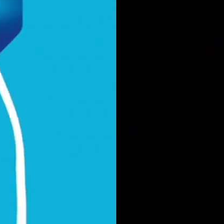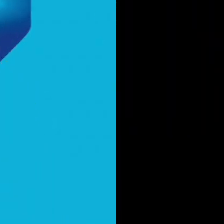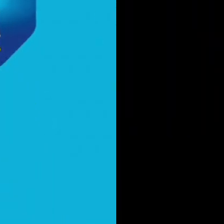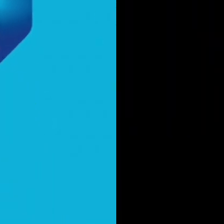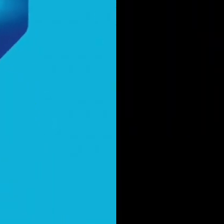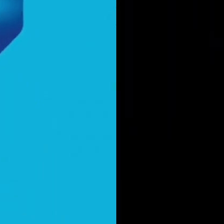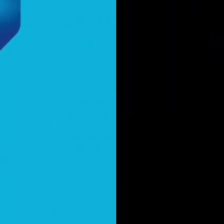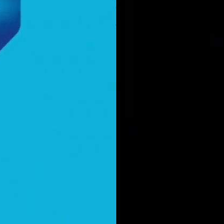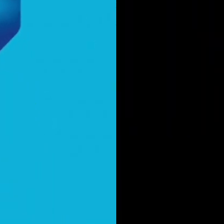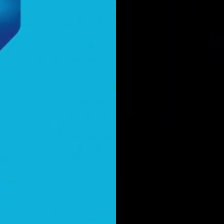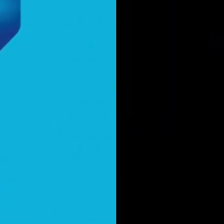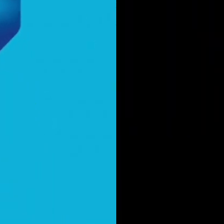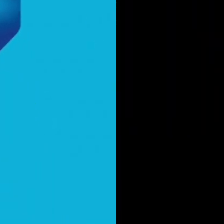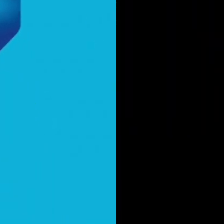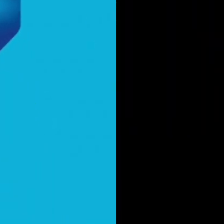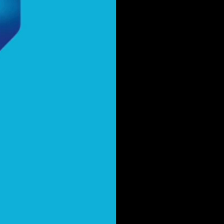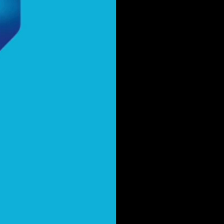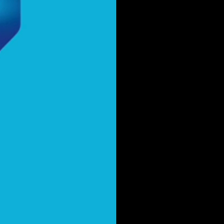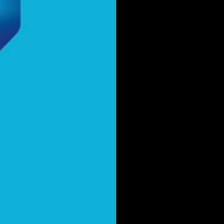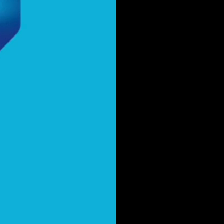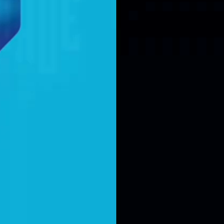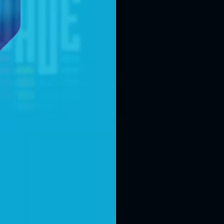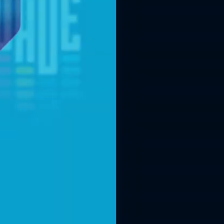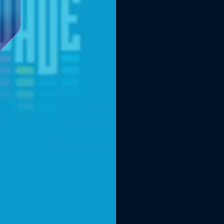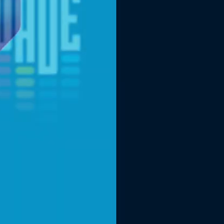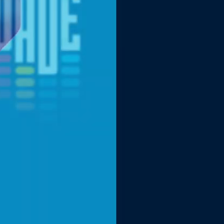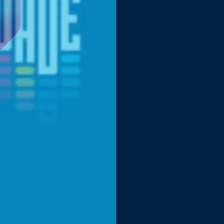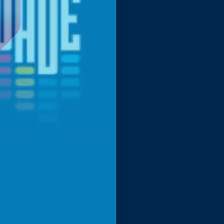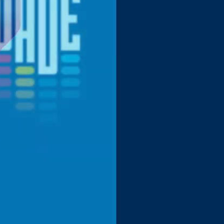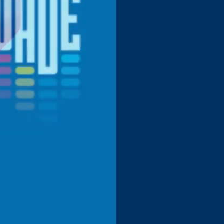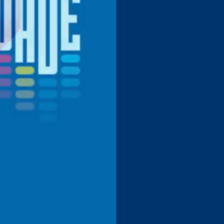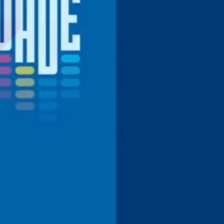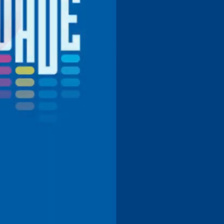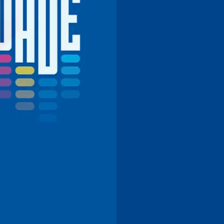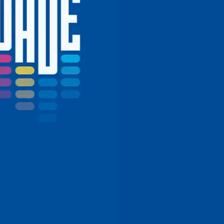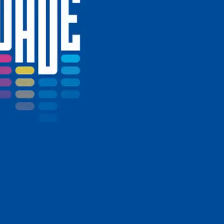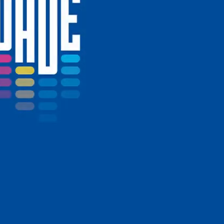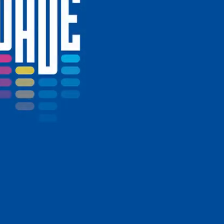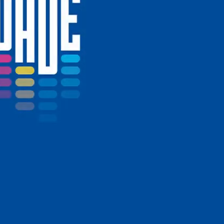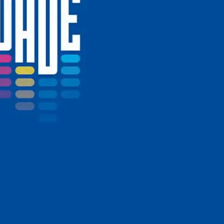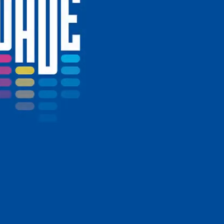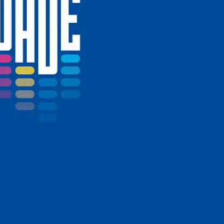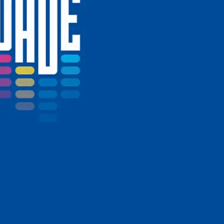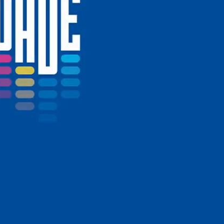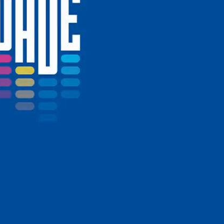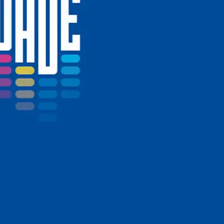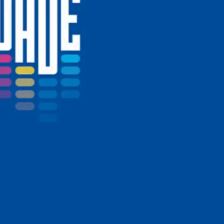Continue conosco no portal da Prefeitura e nas redes sociais.